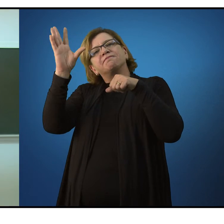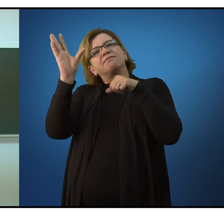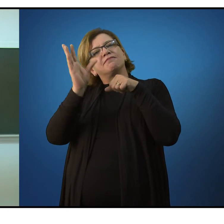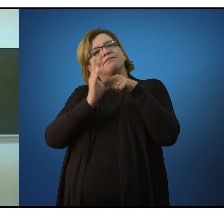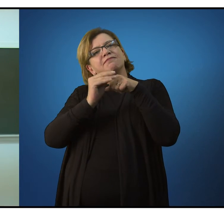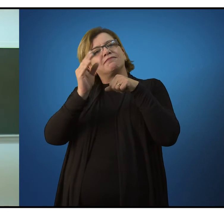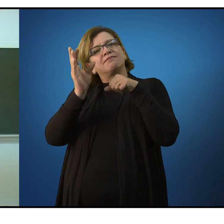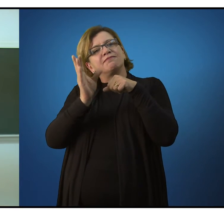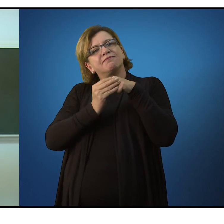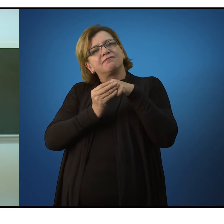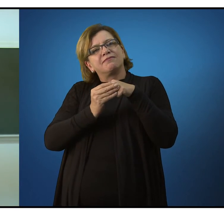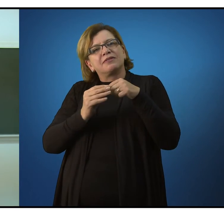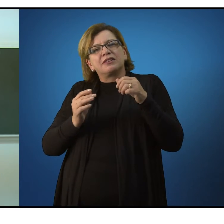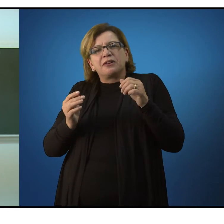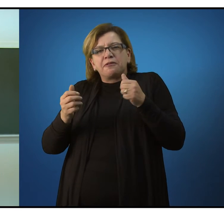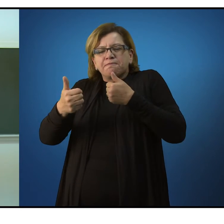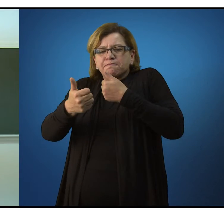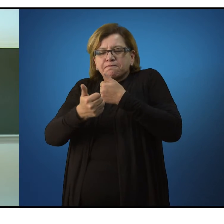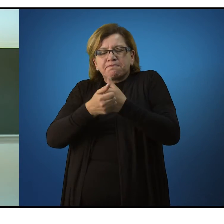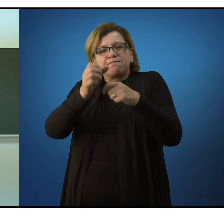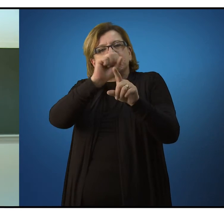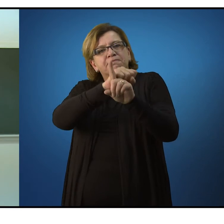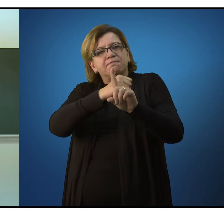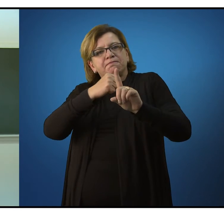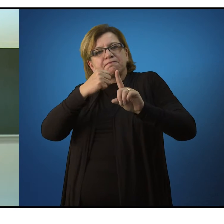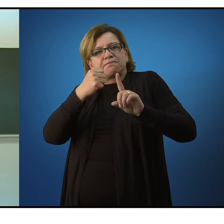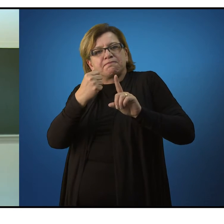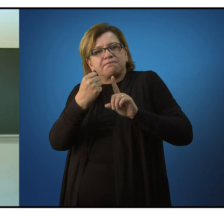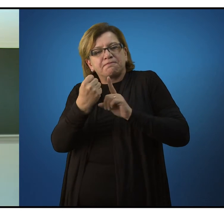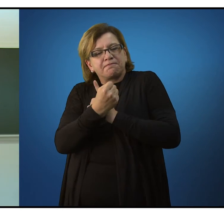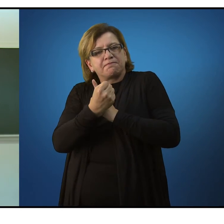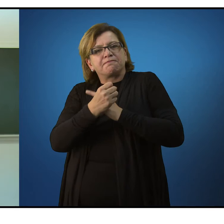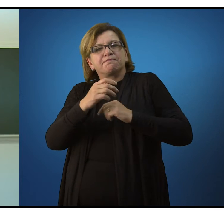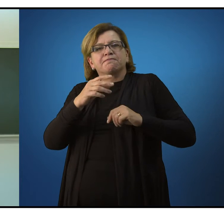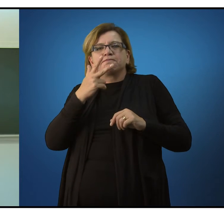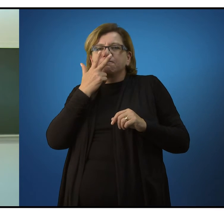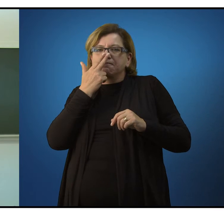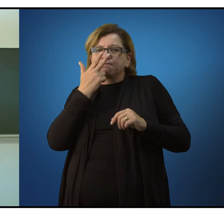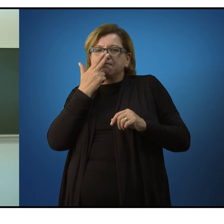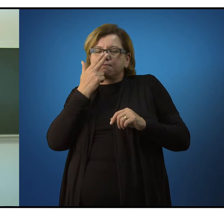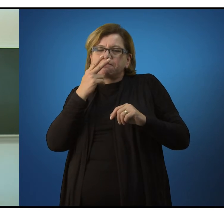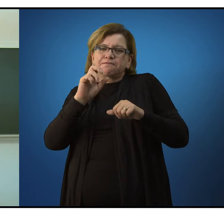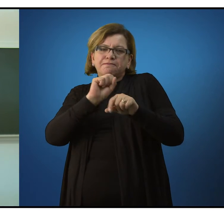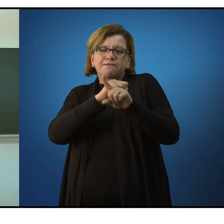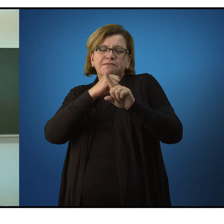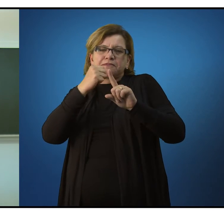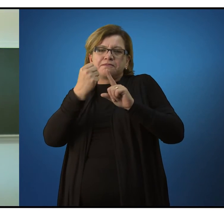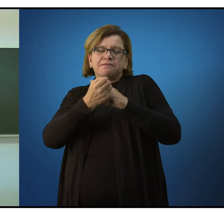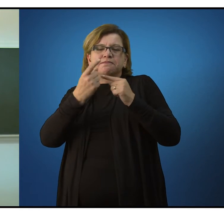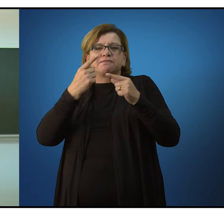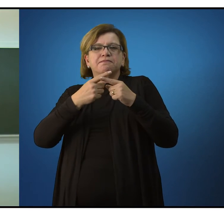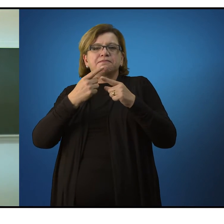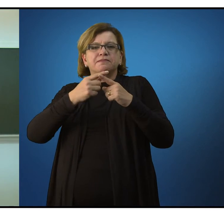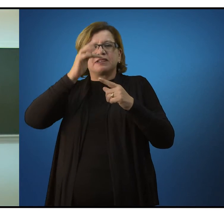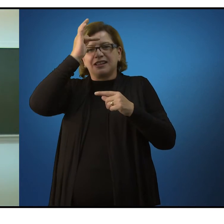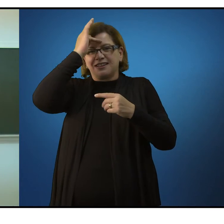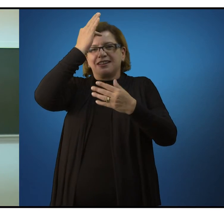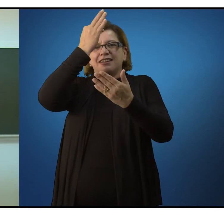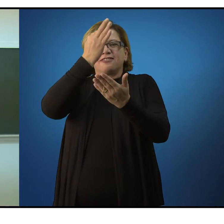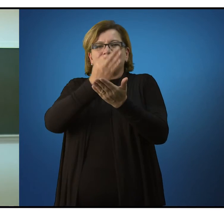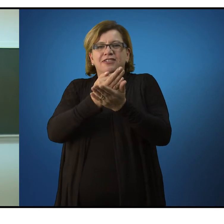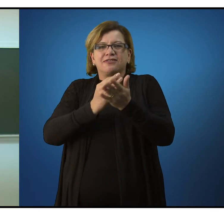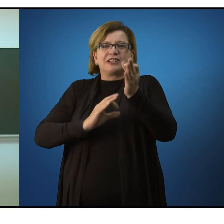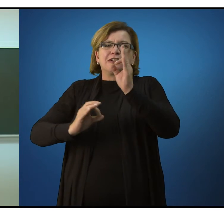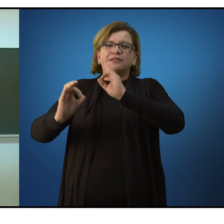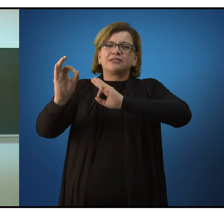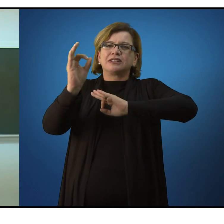mais próximo da sociedade e vai fazer o quê? A fé vai estar organizada por